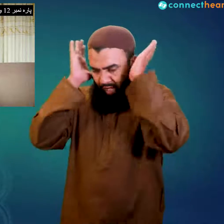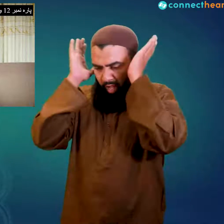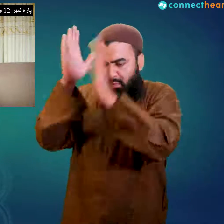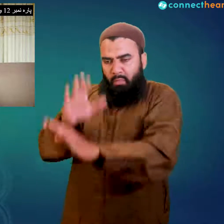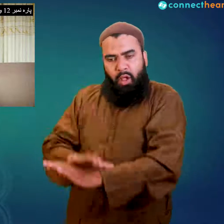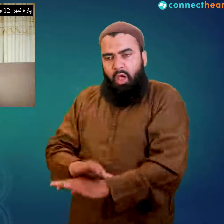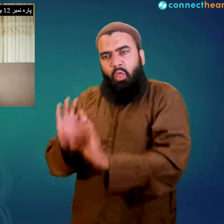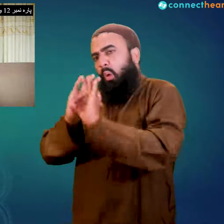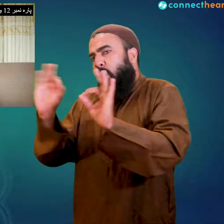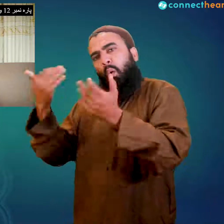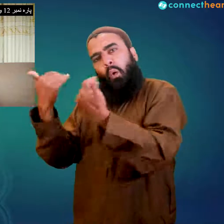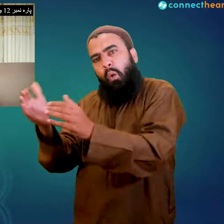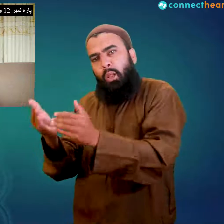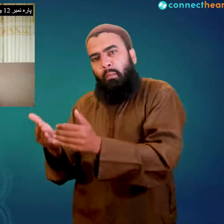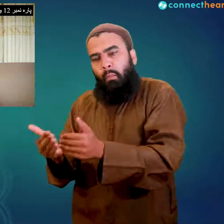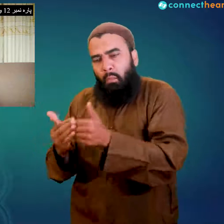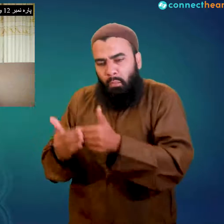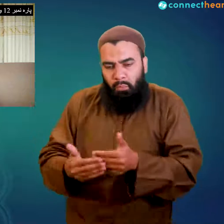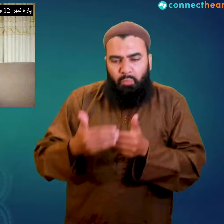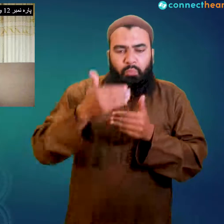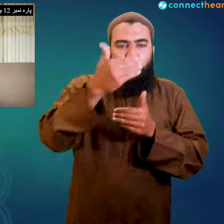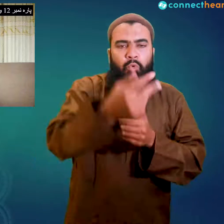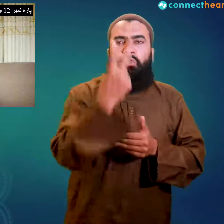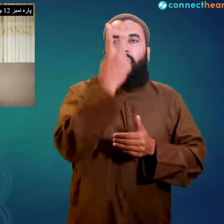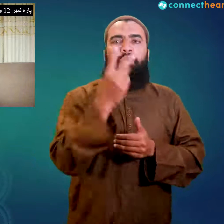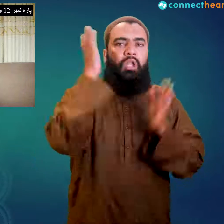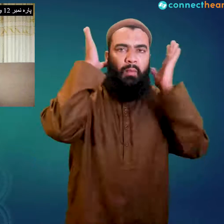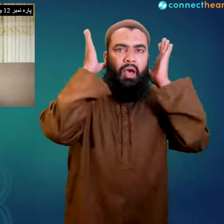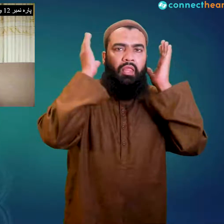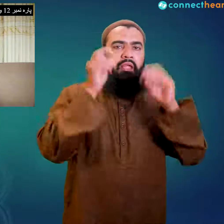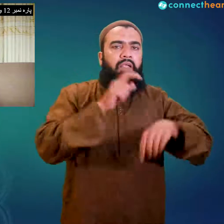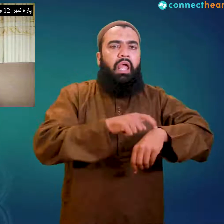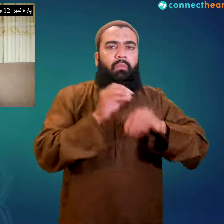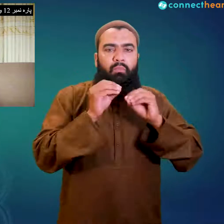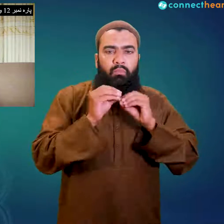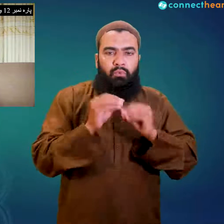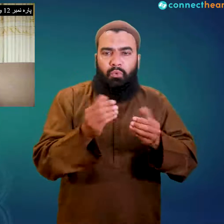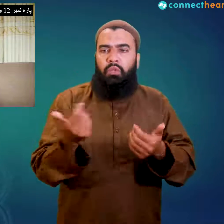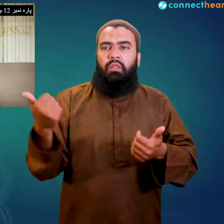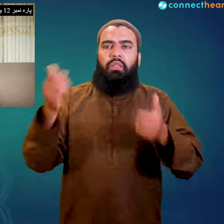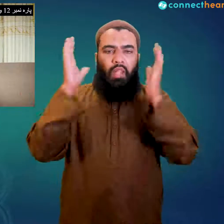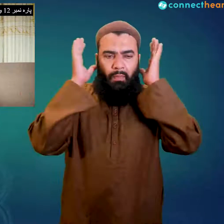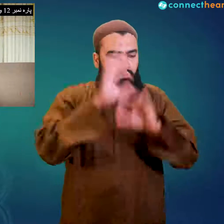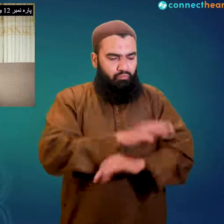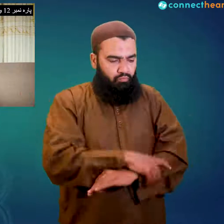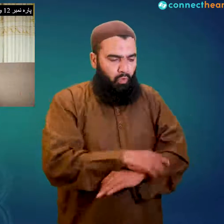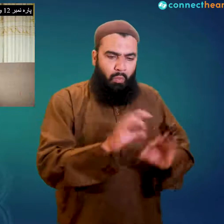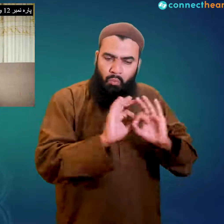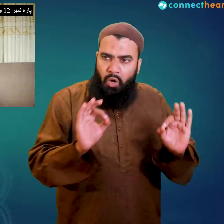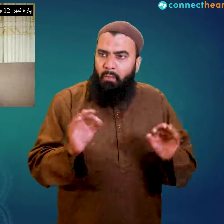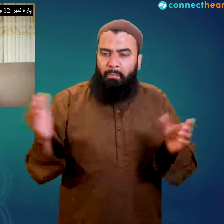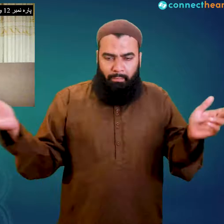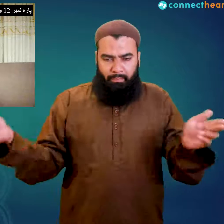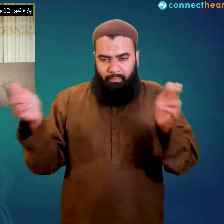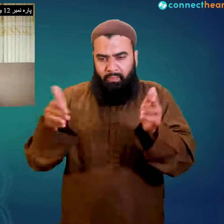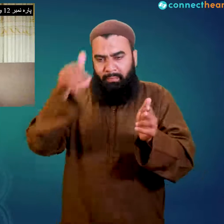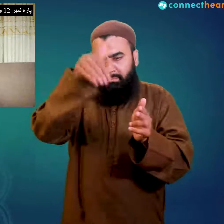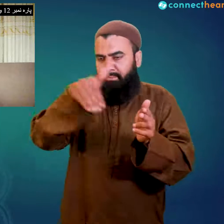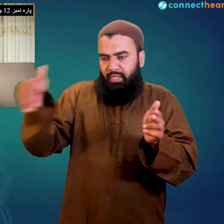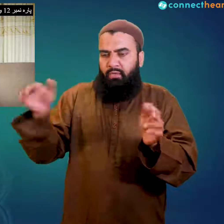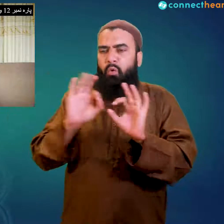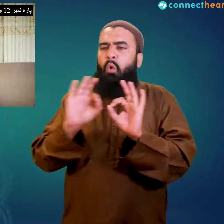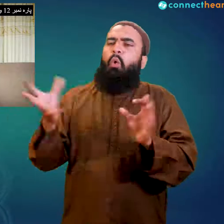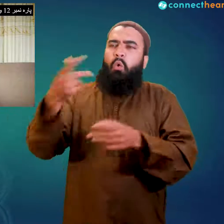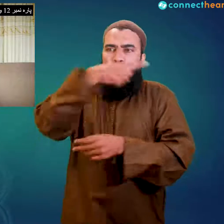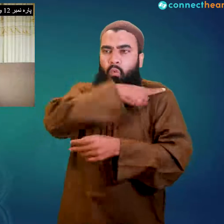وہ صغیرہ گناہ معاف ہو جاتے ہیں۔ کبیرہ گناہ فرمایا کہ یہ تو مومن کی شان ہی نہیں، البتہ اگر نفس کے